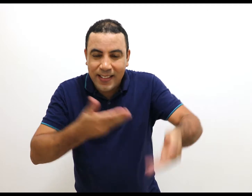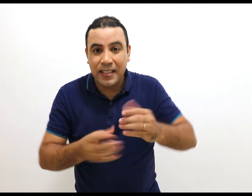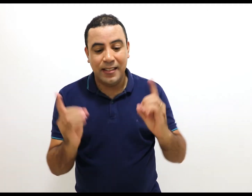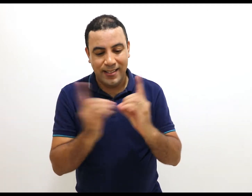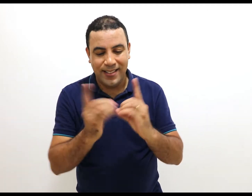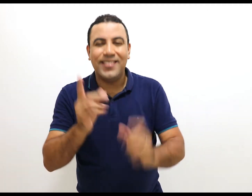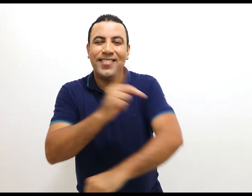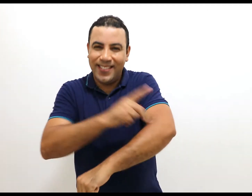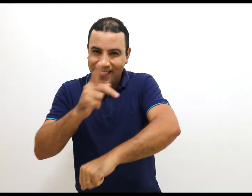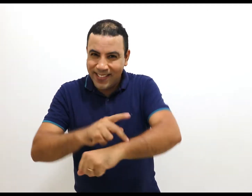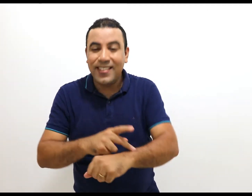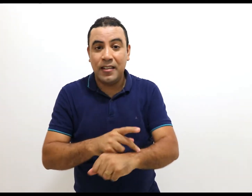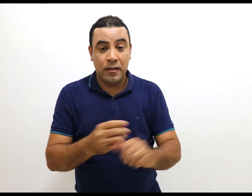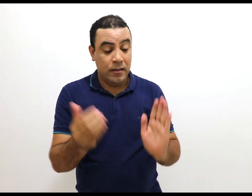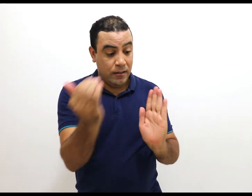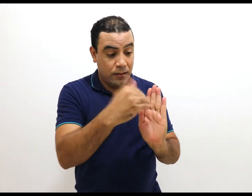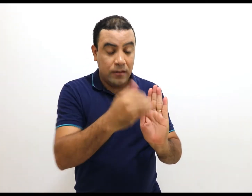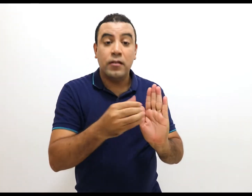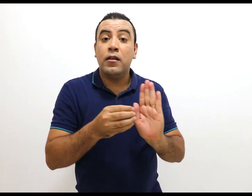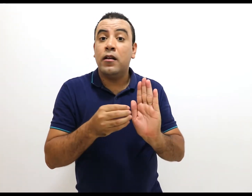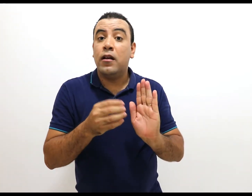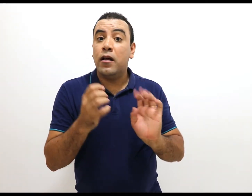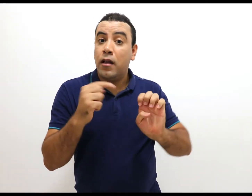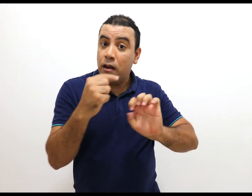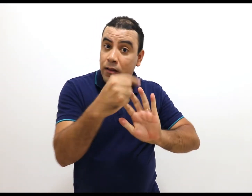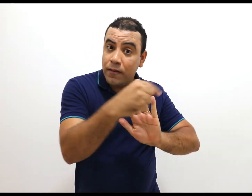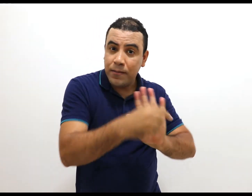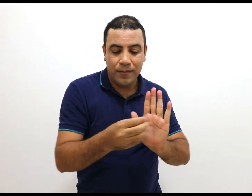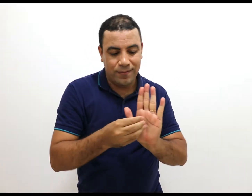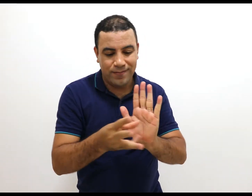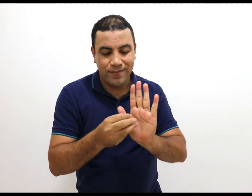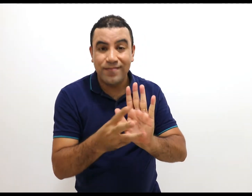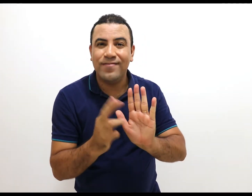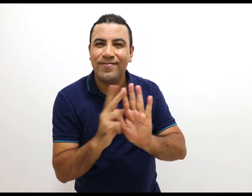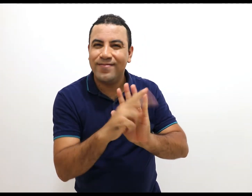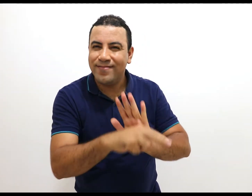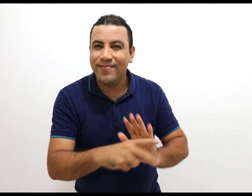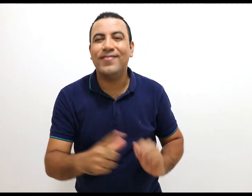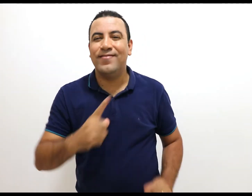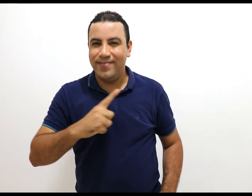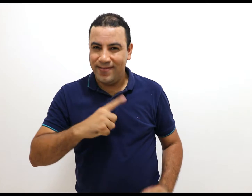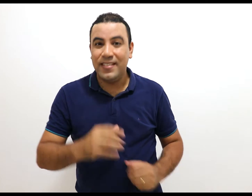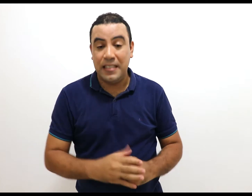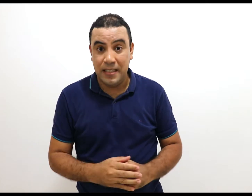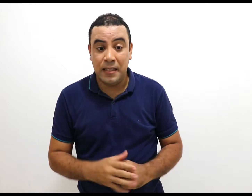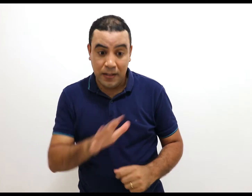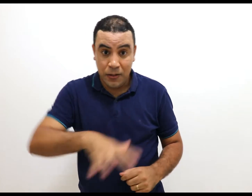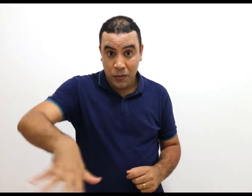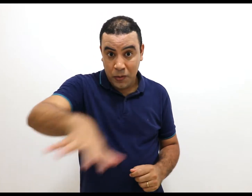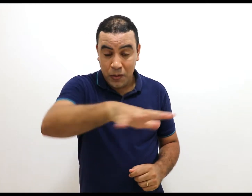didático-pedagógicas, com elementos multimídia, que contribuem para a aprendizagem de Libras como segunda